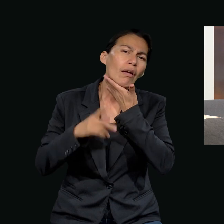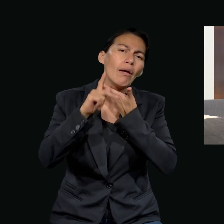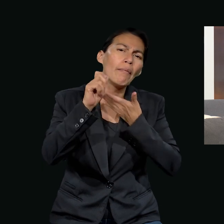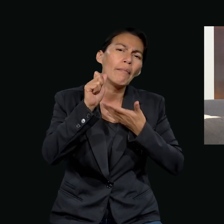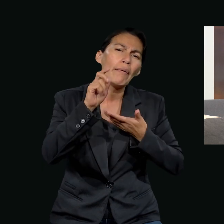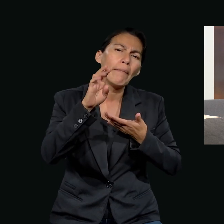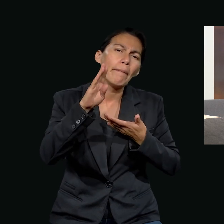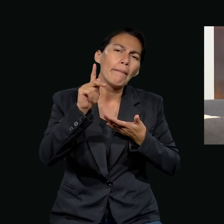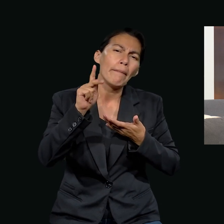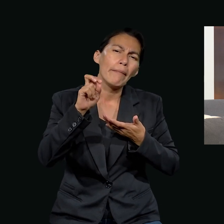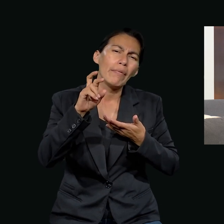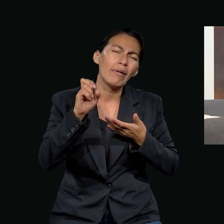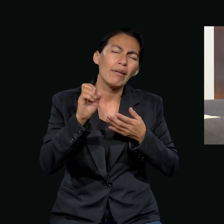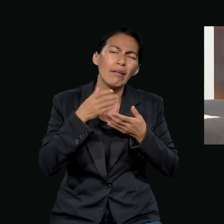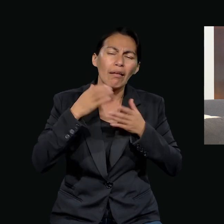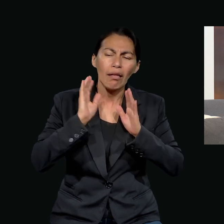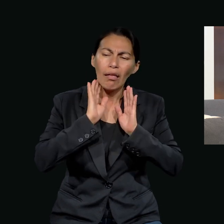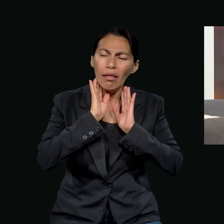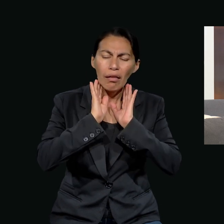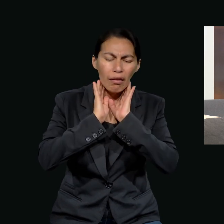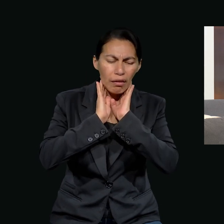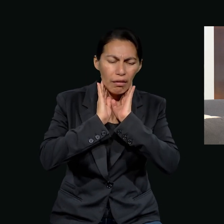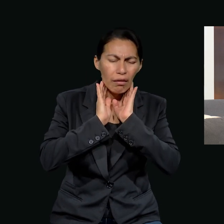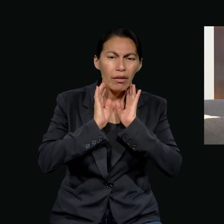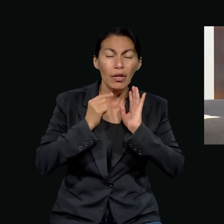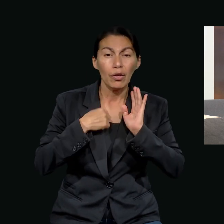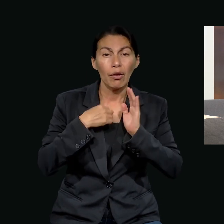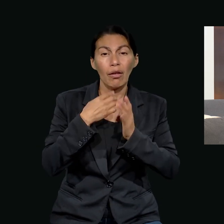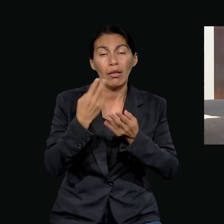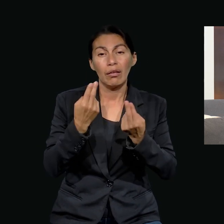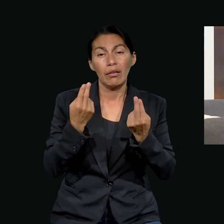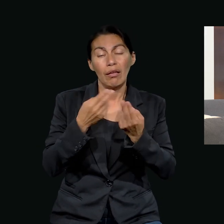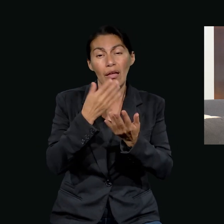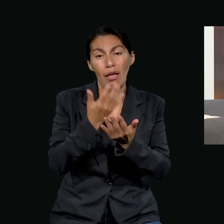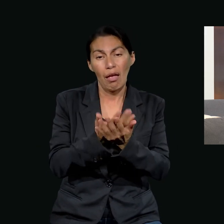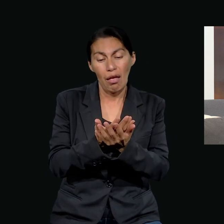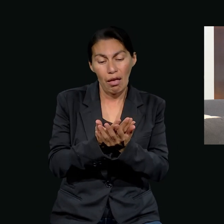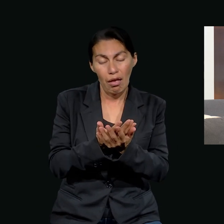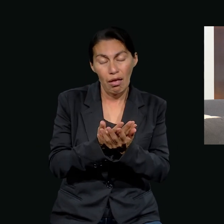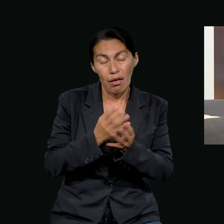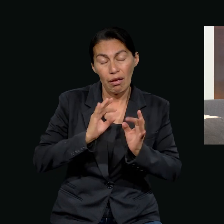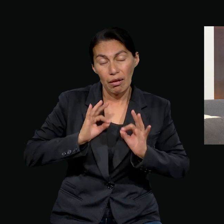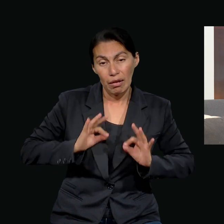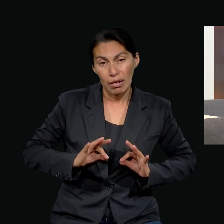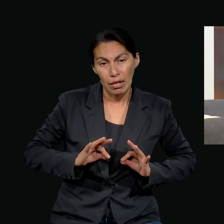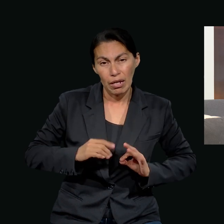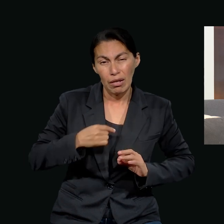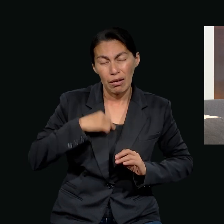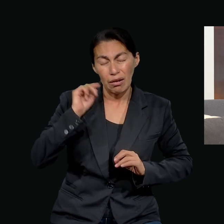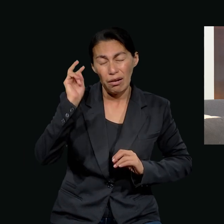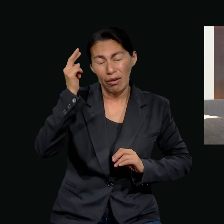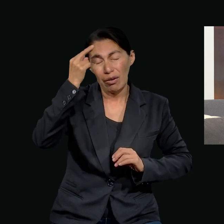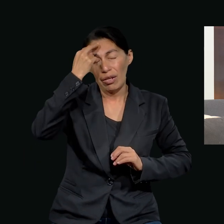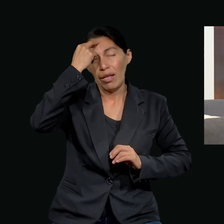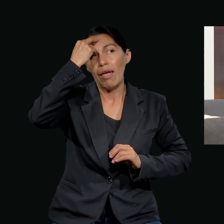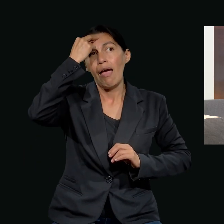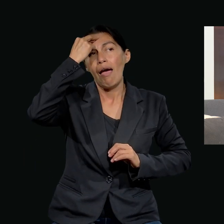parotiditis, pues tenía que hacer reposo absoluto. Y entonces me acordé de un libro que había en mi casa.